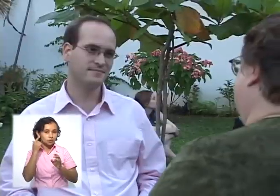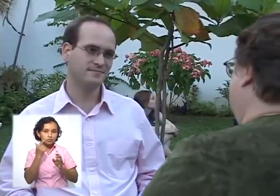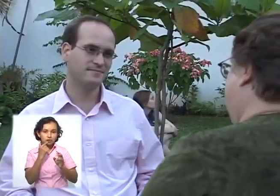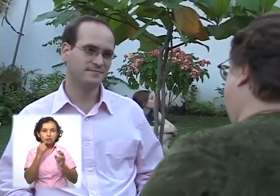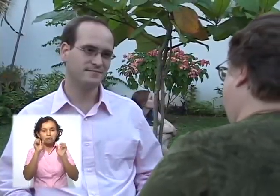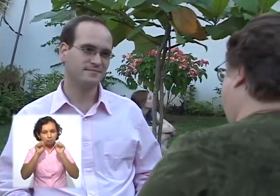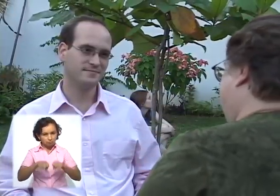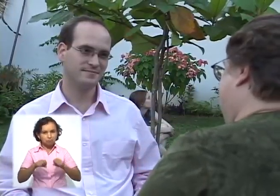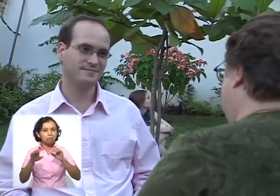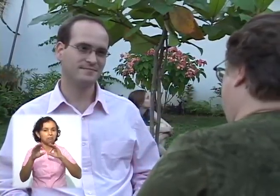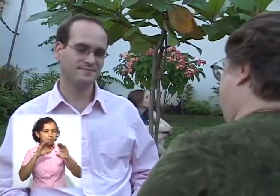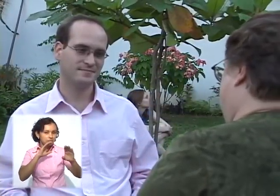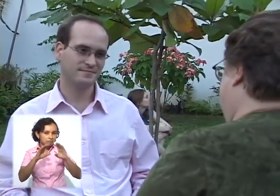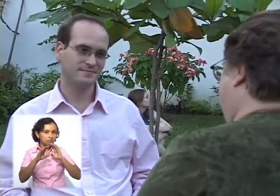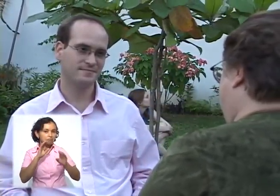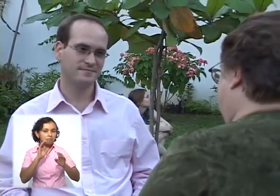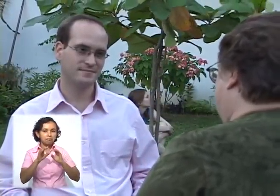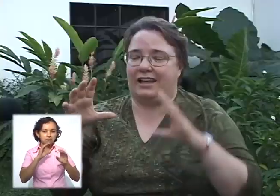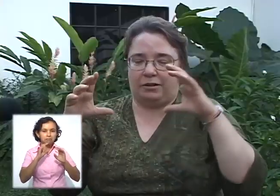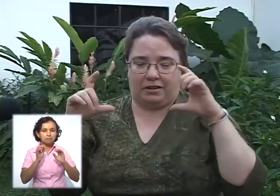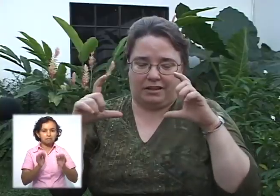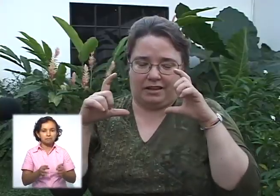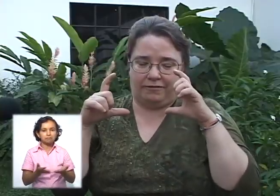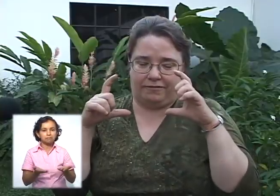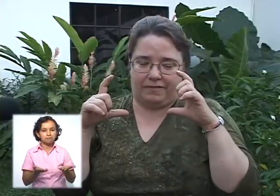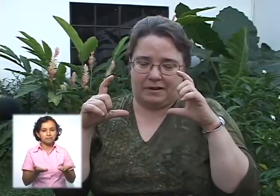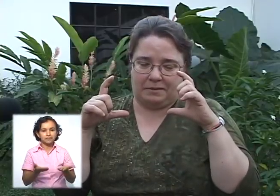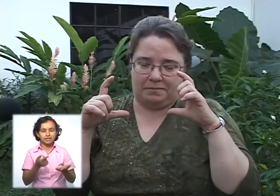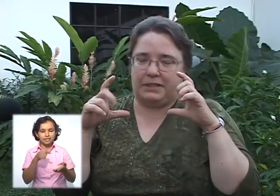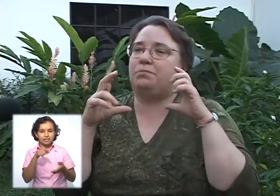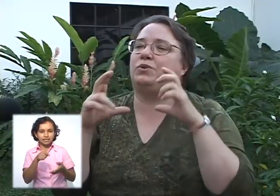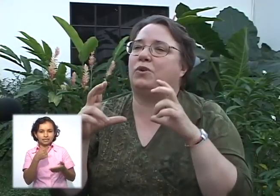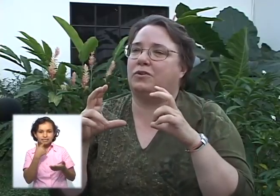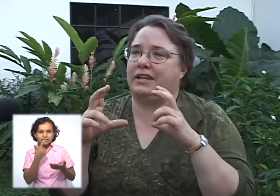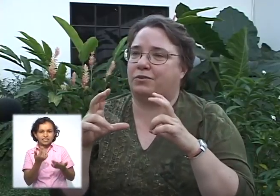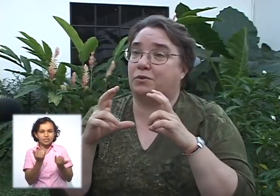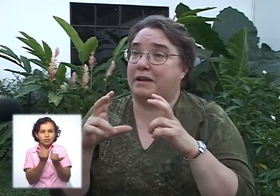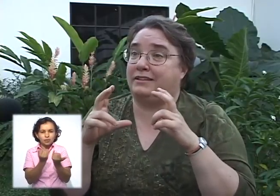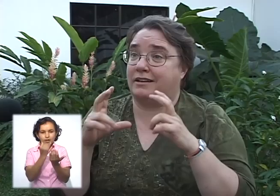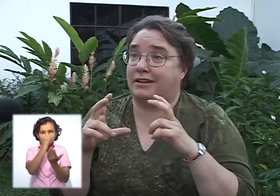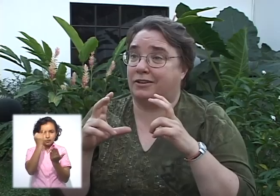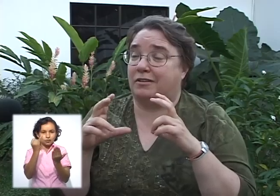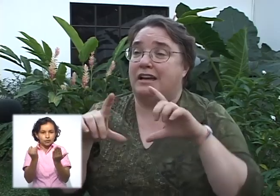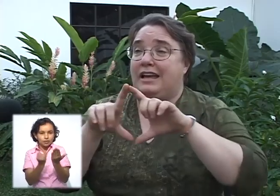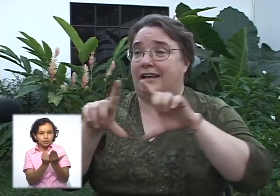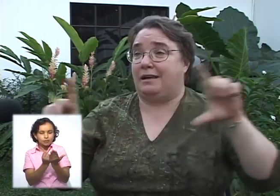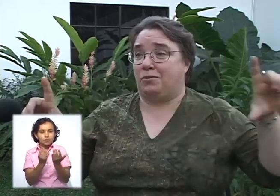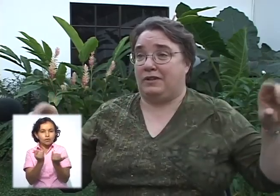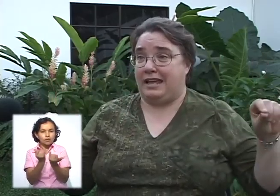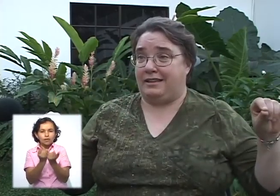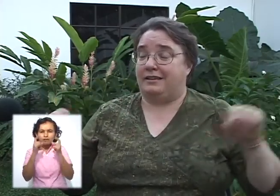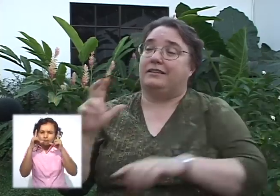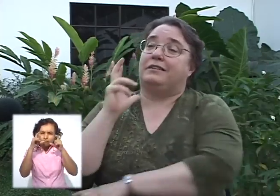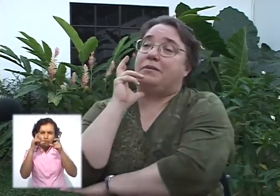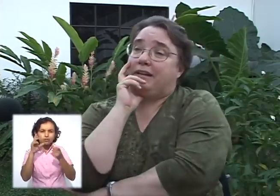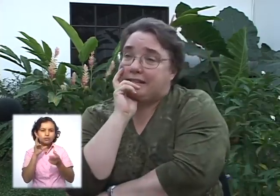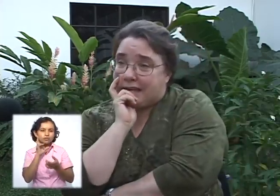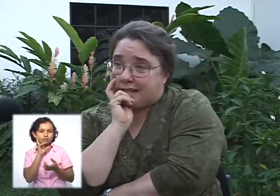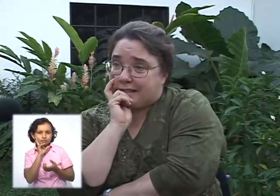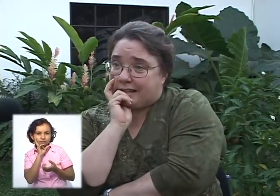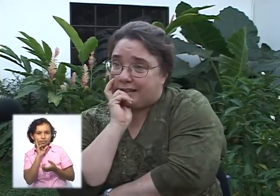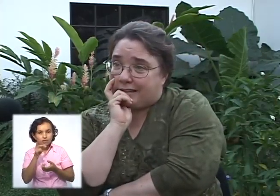interacción, pero los niños pueden. El dibujo de Rubén Darío en la moneda